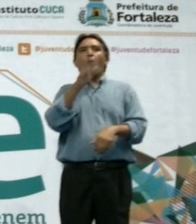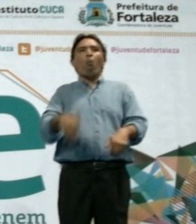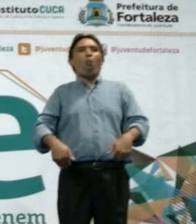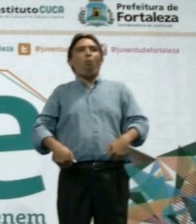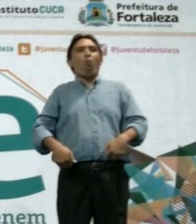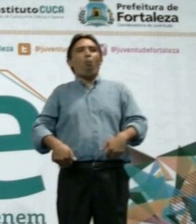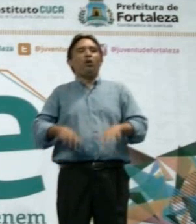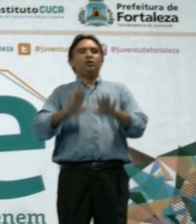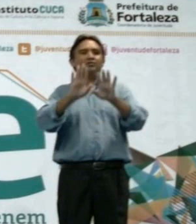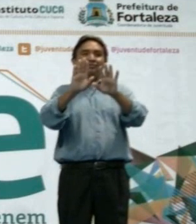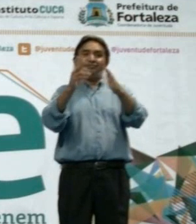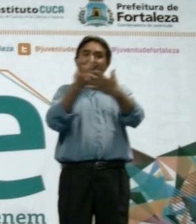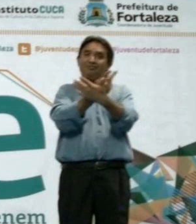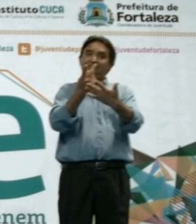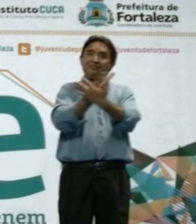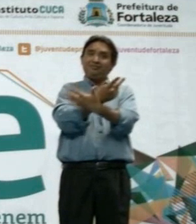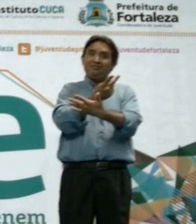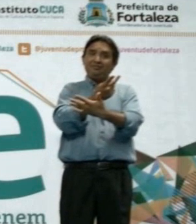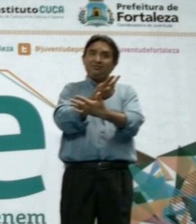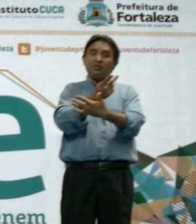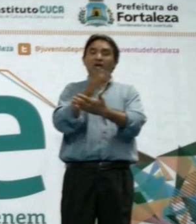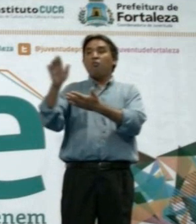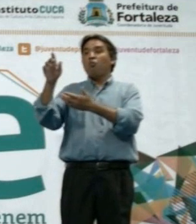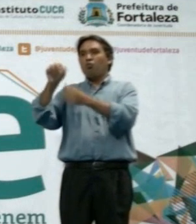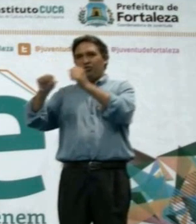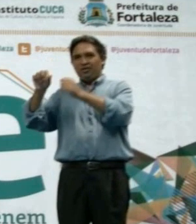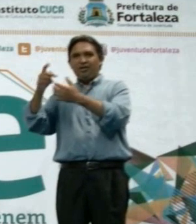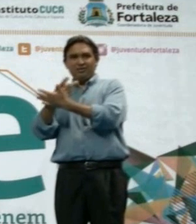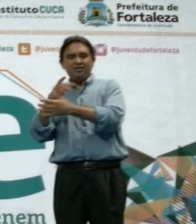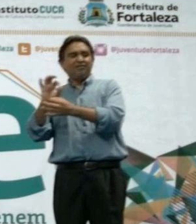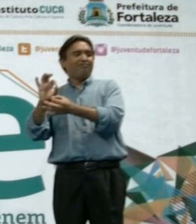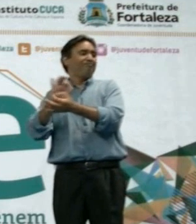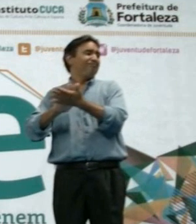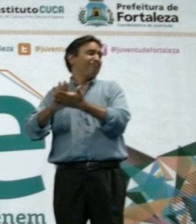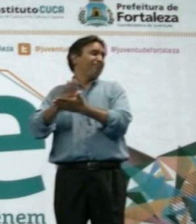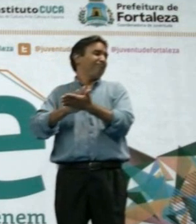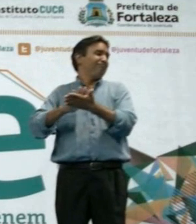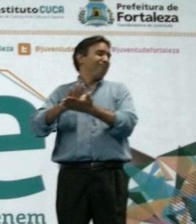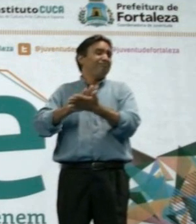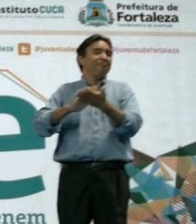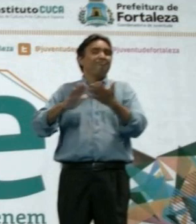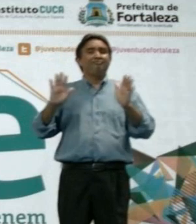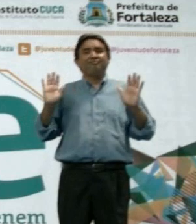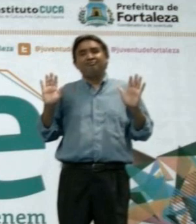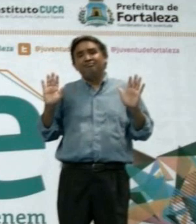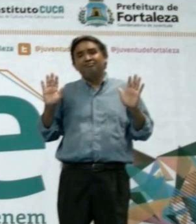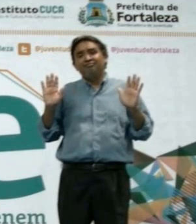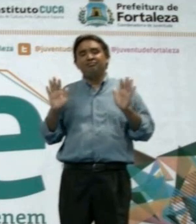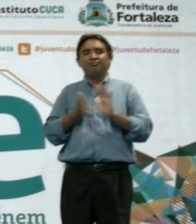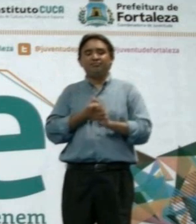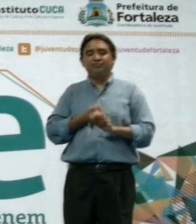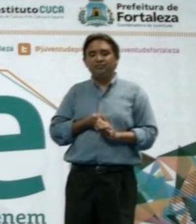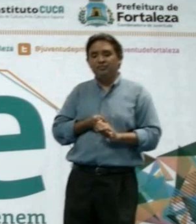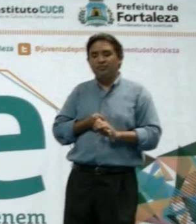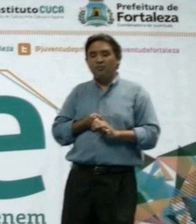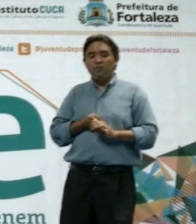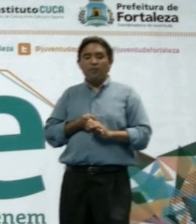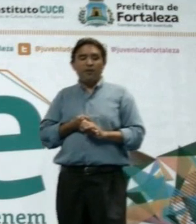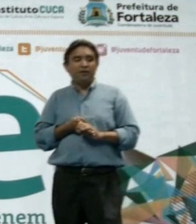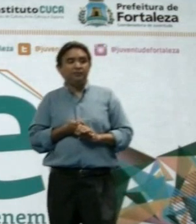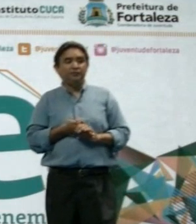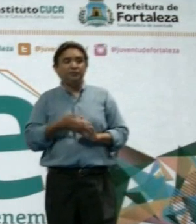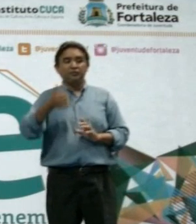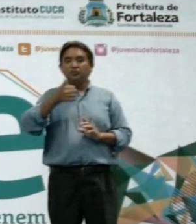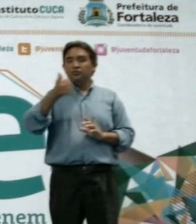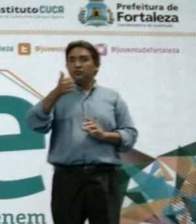o primeiro passo para que, obviamente, nada mude. Se você não vai fazer nada para mudar. Então vamos lá. O